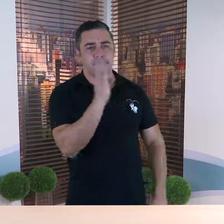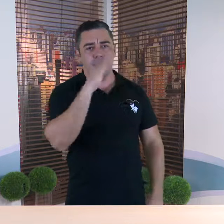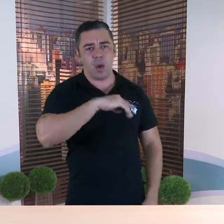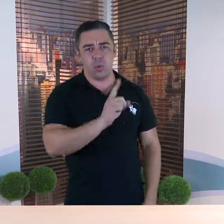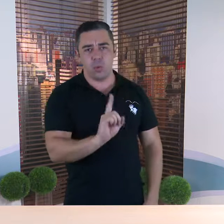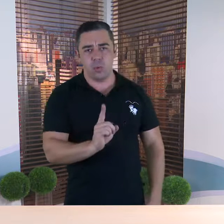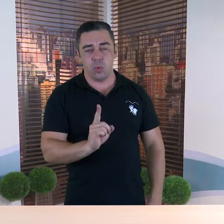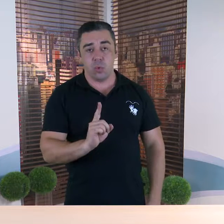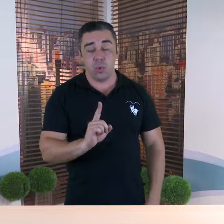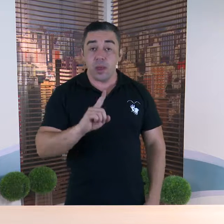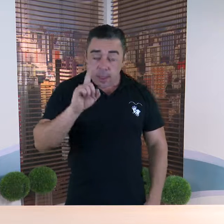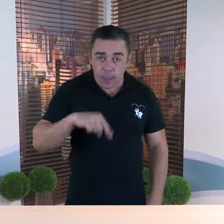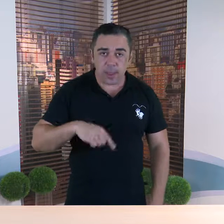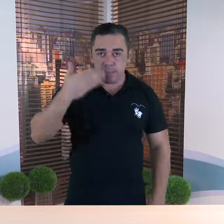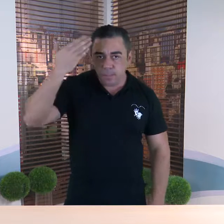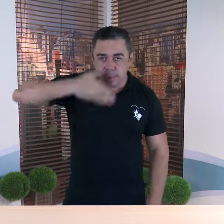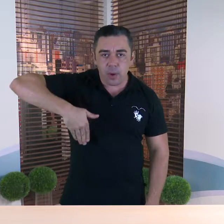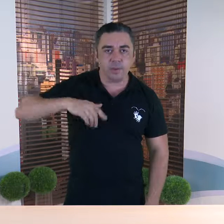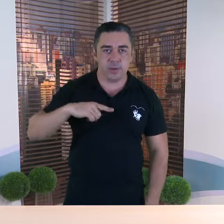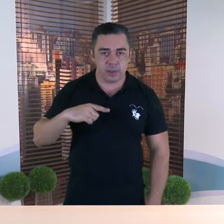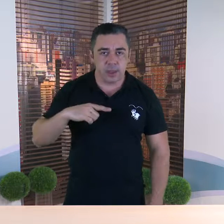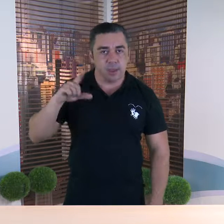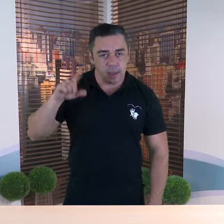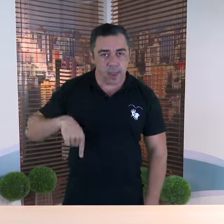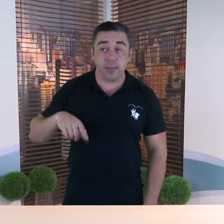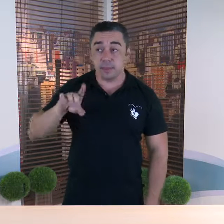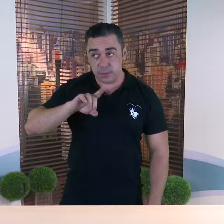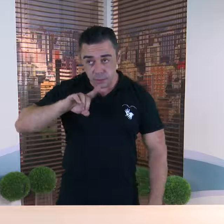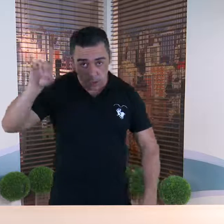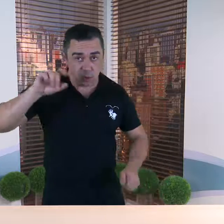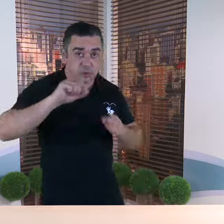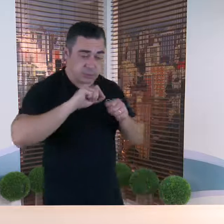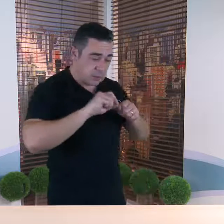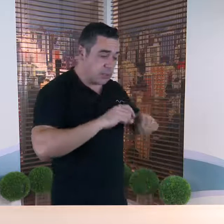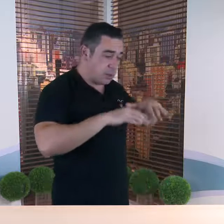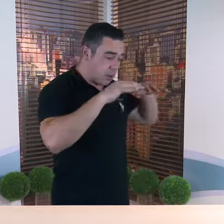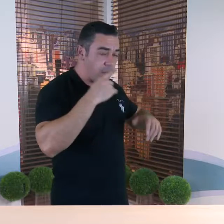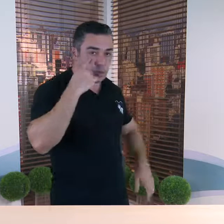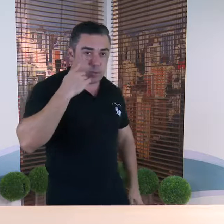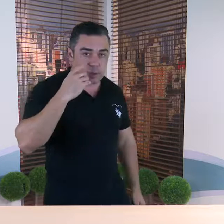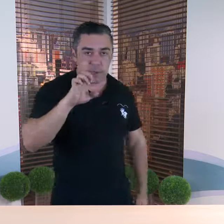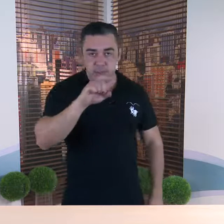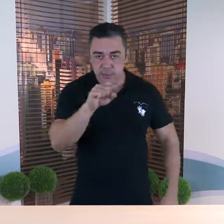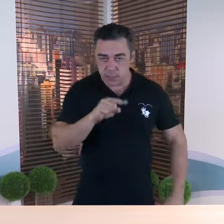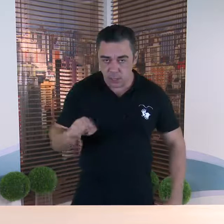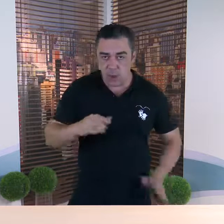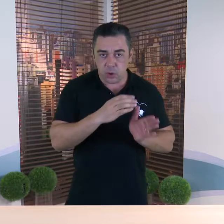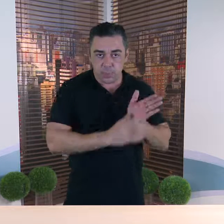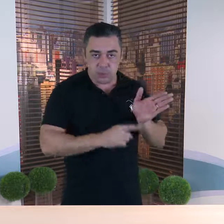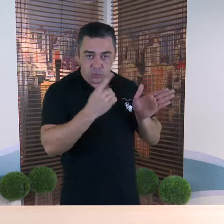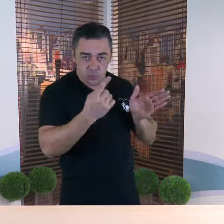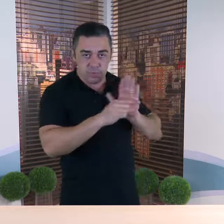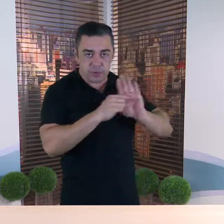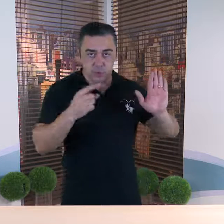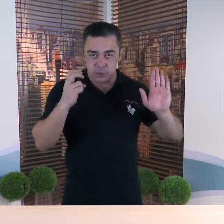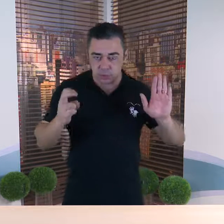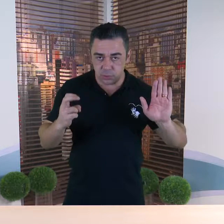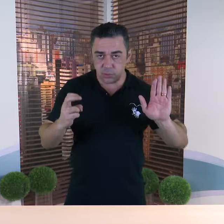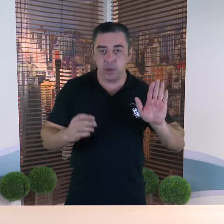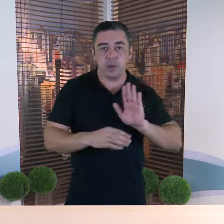mal. Evidentemente, foi um dos espíritos criados por Deus. Ver Ezequiel, capítulo 1, versículo 5